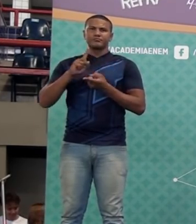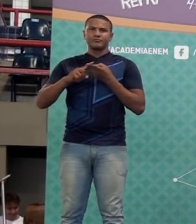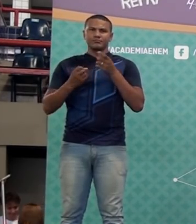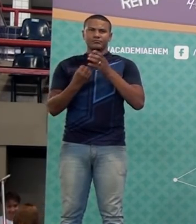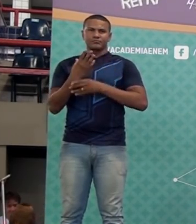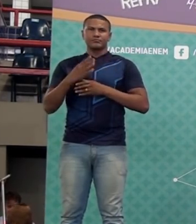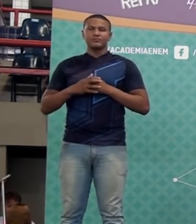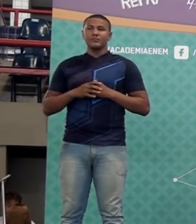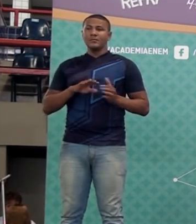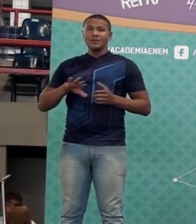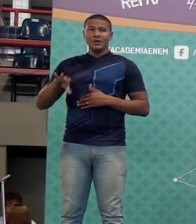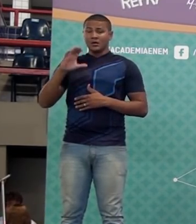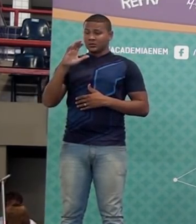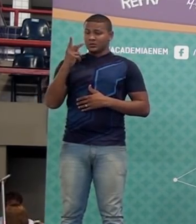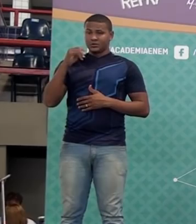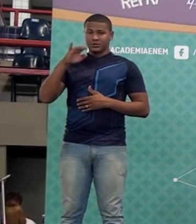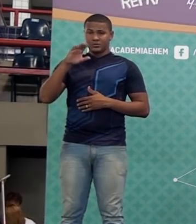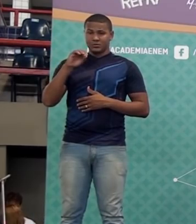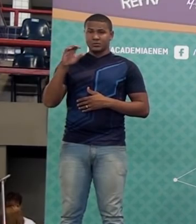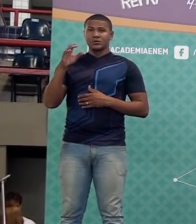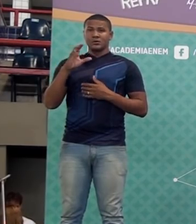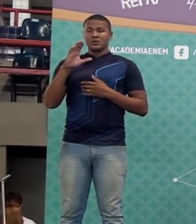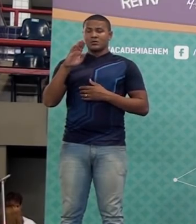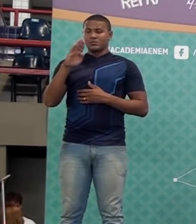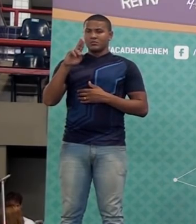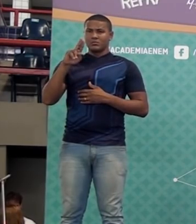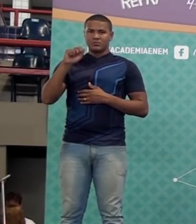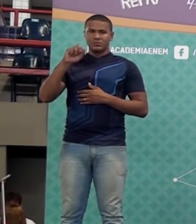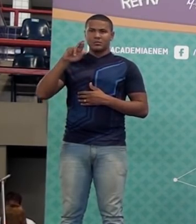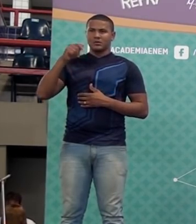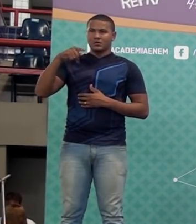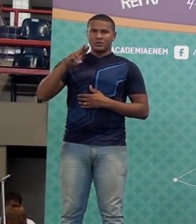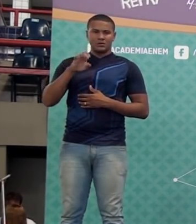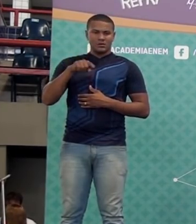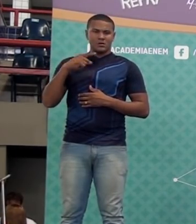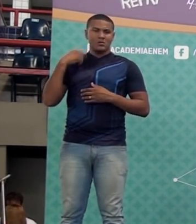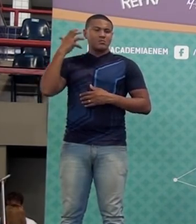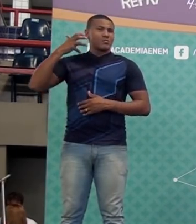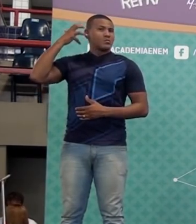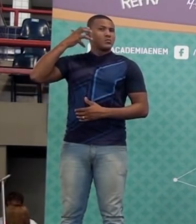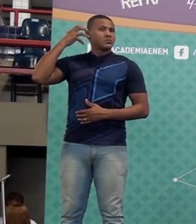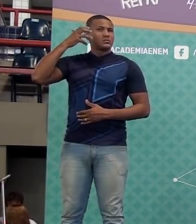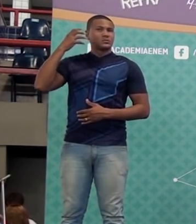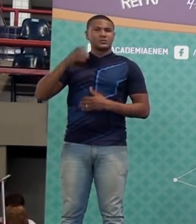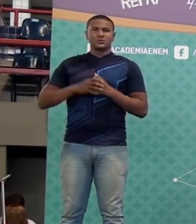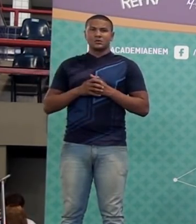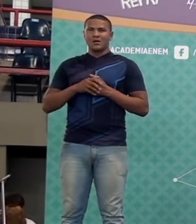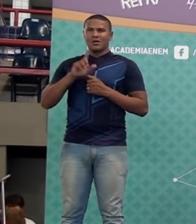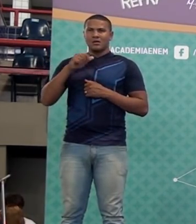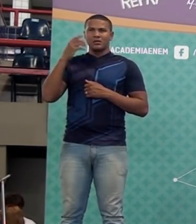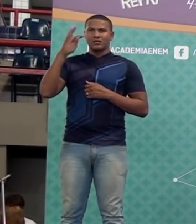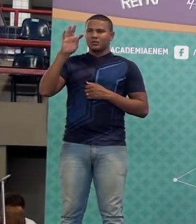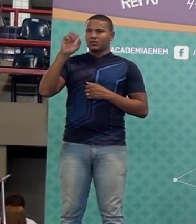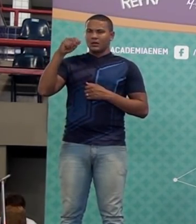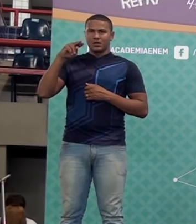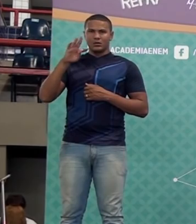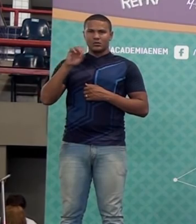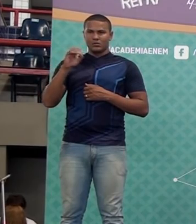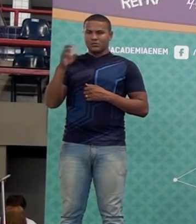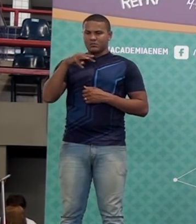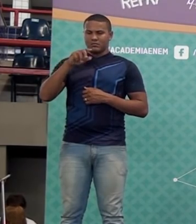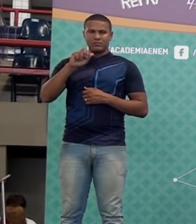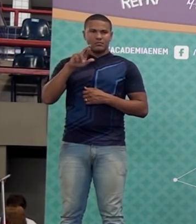música Tanto Mar, ele está falando da Revolução dos Cravos. O Brasil vivia uma ditadura militar nessa época, uma ditadura